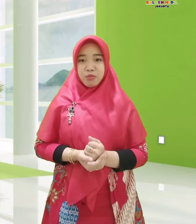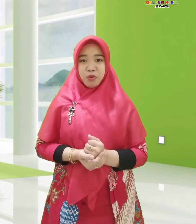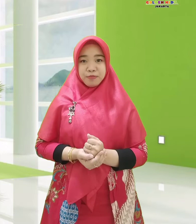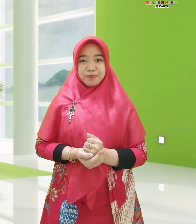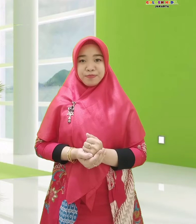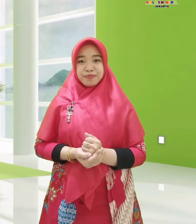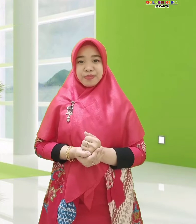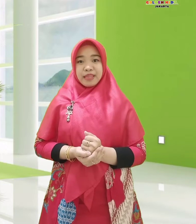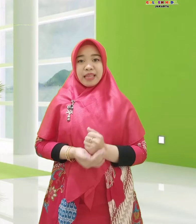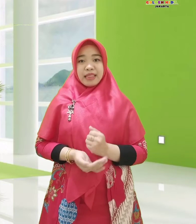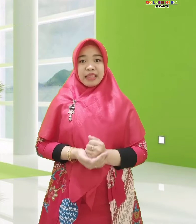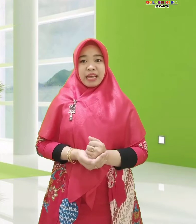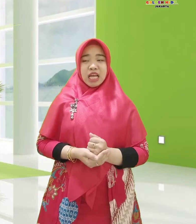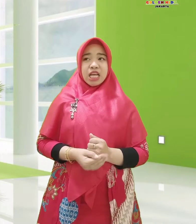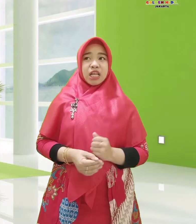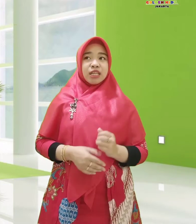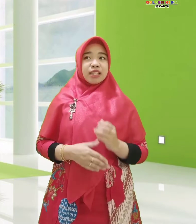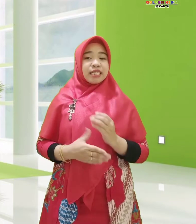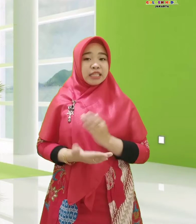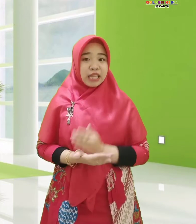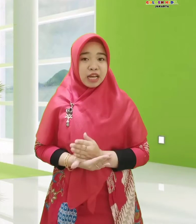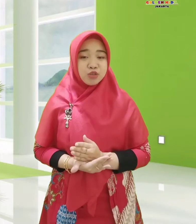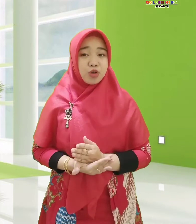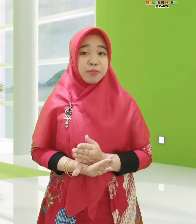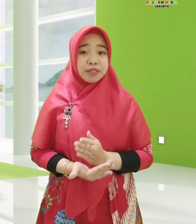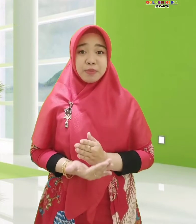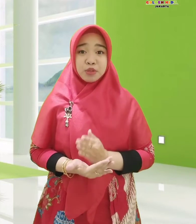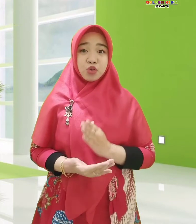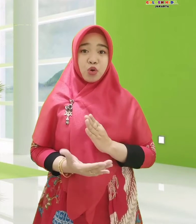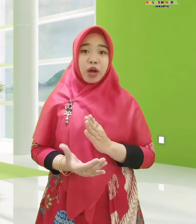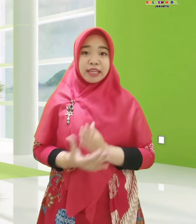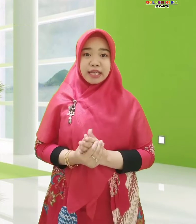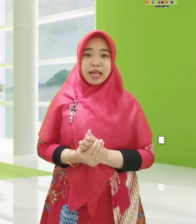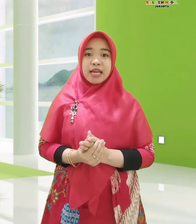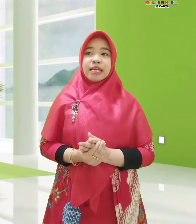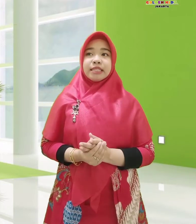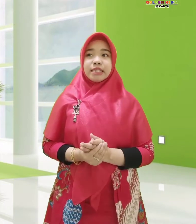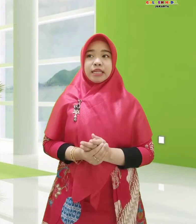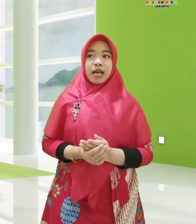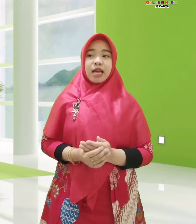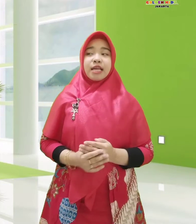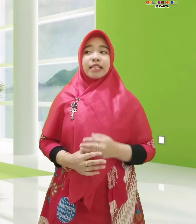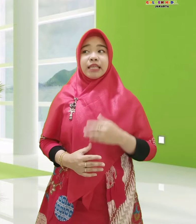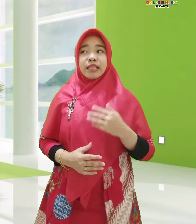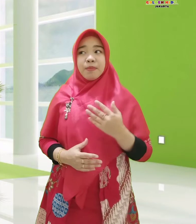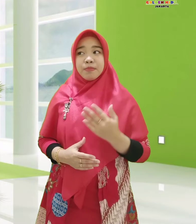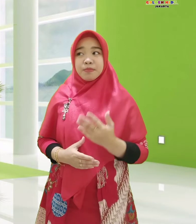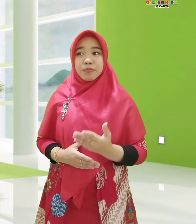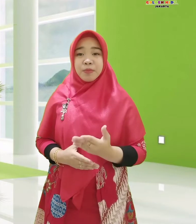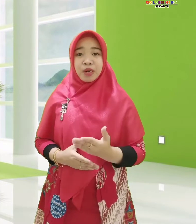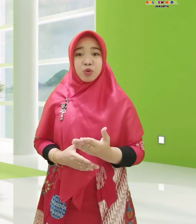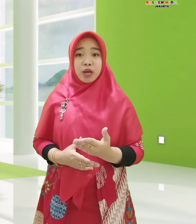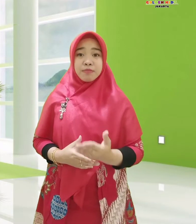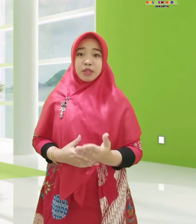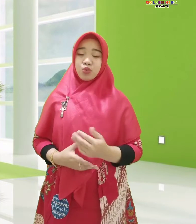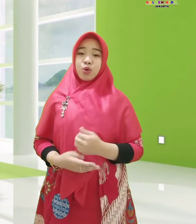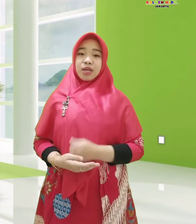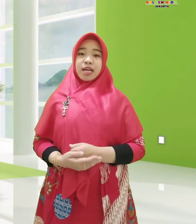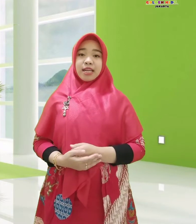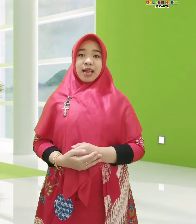sombong. Nah, kita juga bisa mencontohkannya jika kita memerlukan bantuan dari